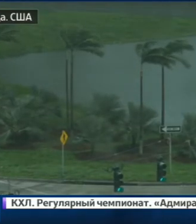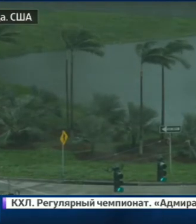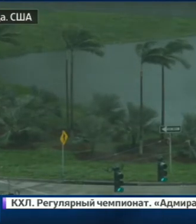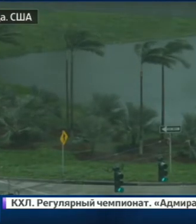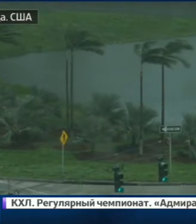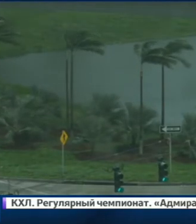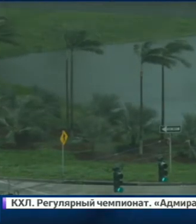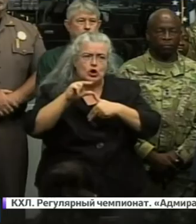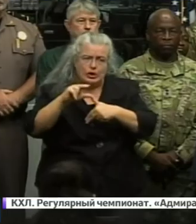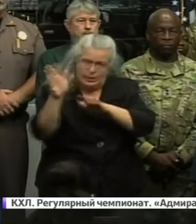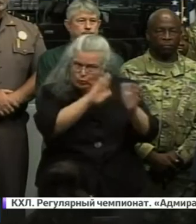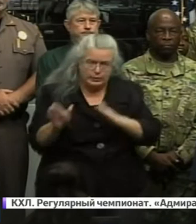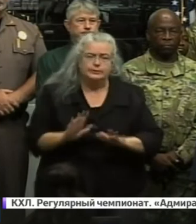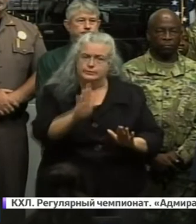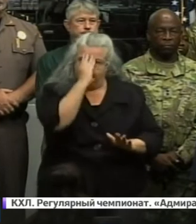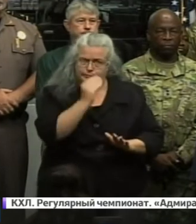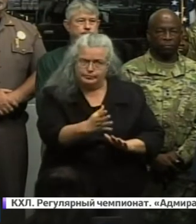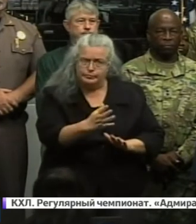убедительно.